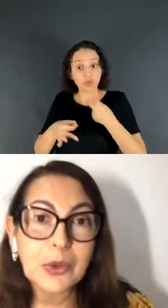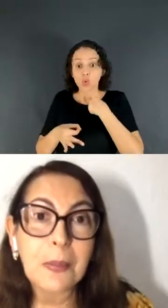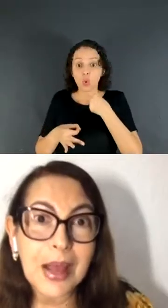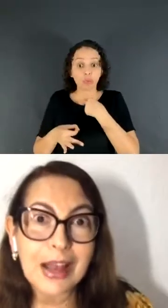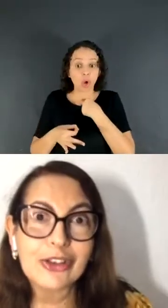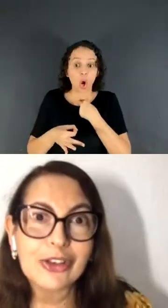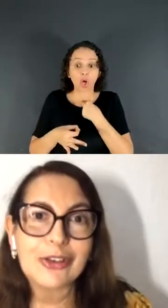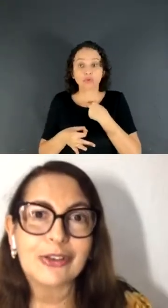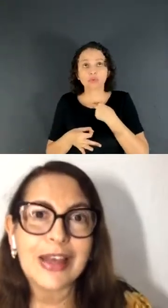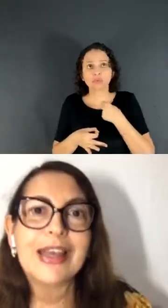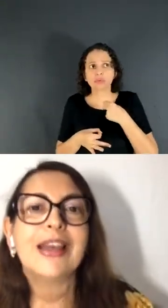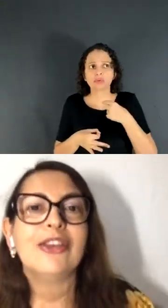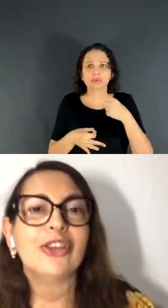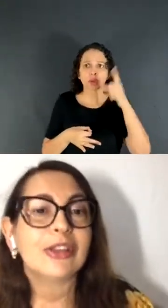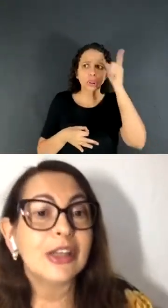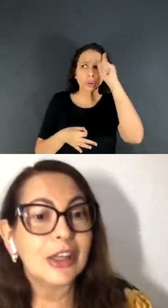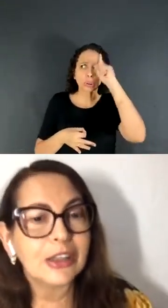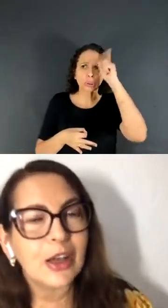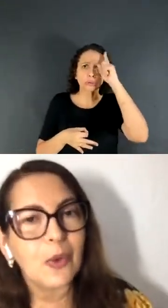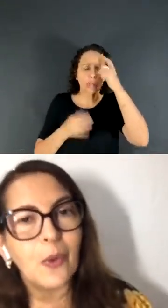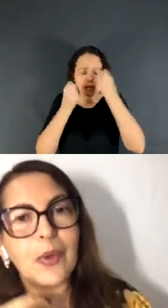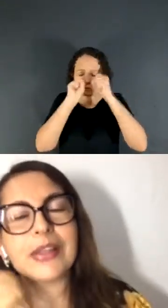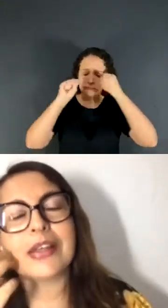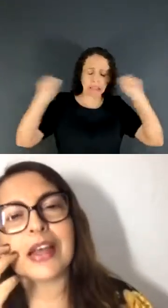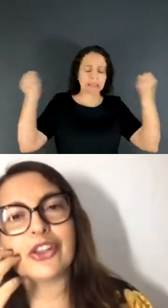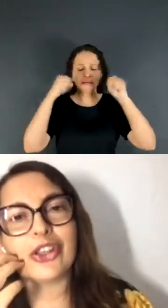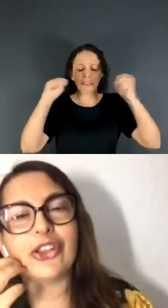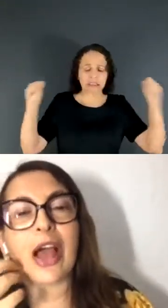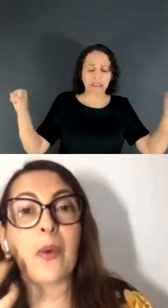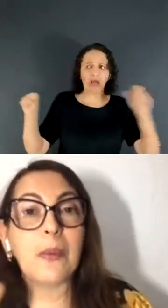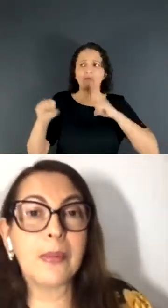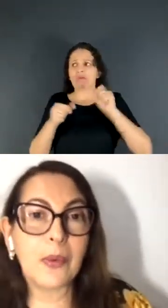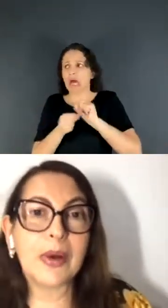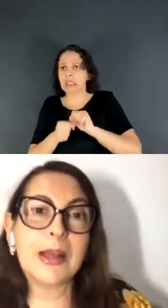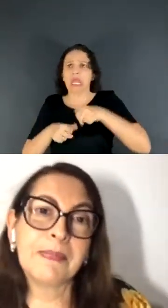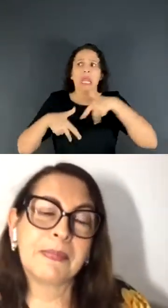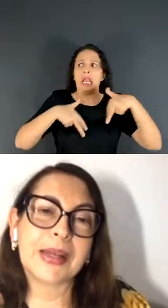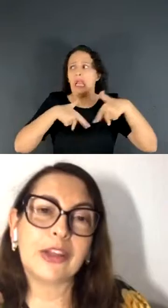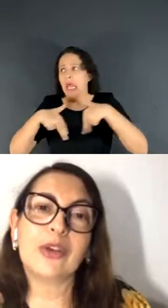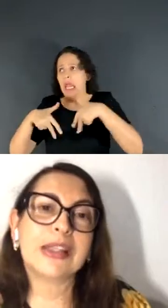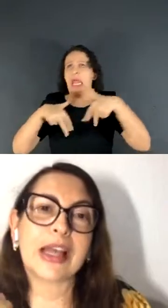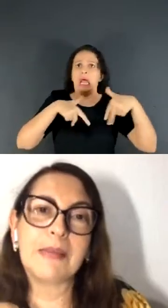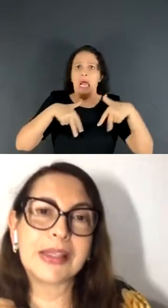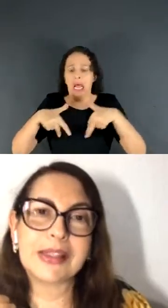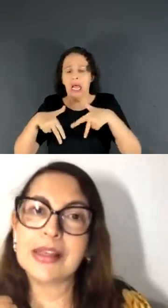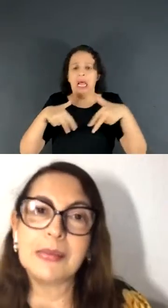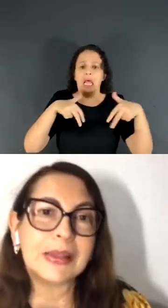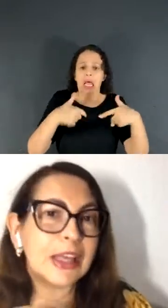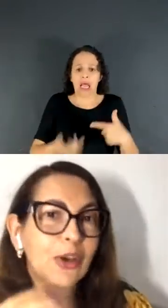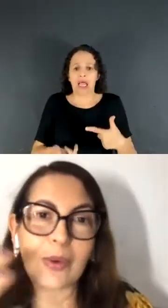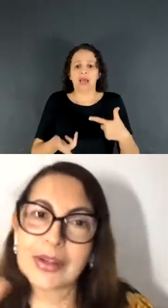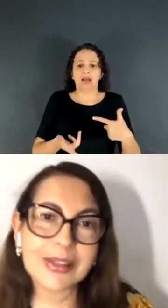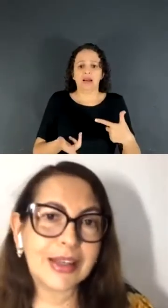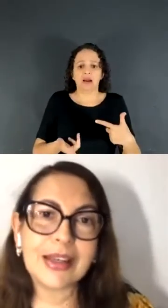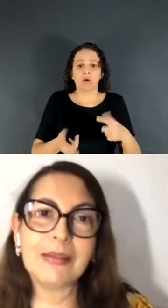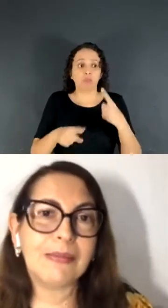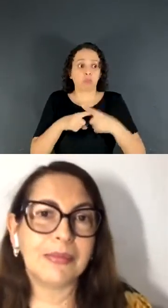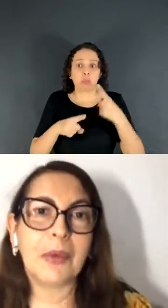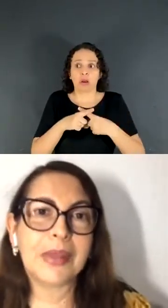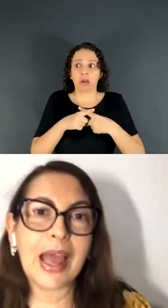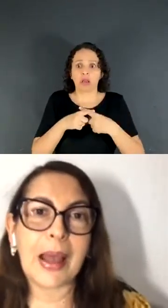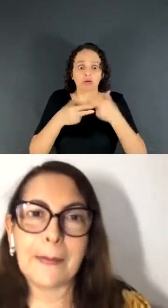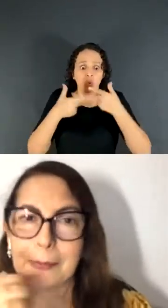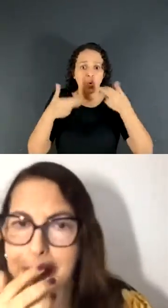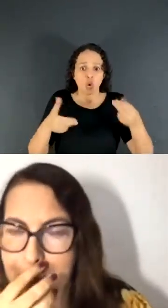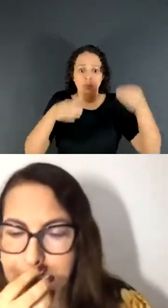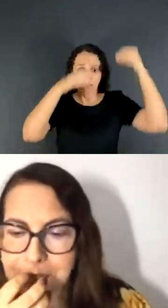piloto automático, né, de tanta coisa que a gente acumula para a nossa cabecinha, que tem horas que